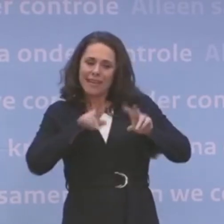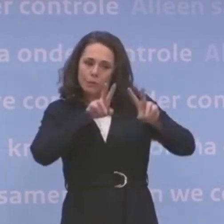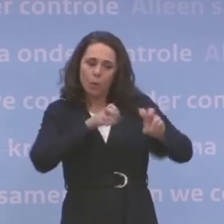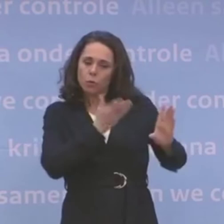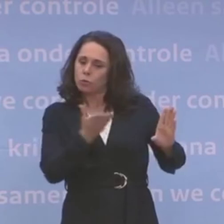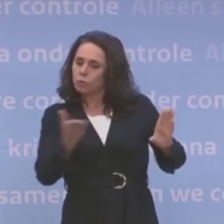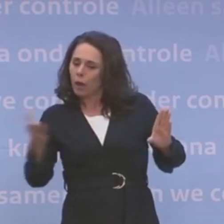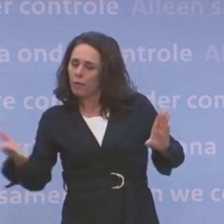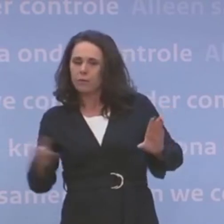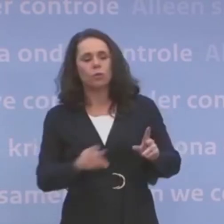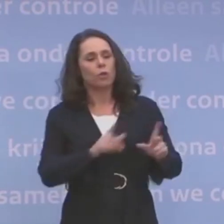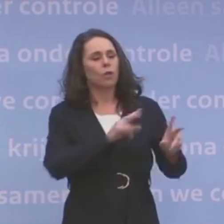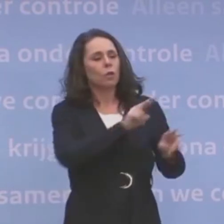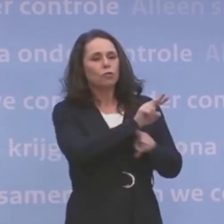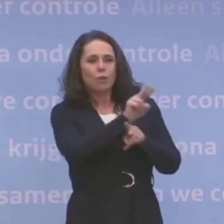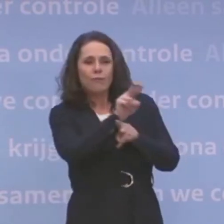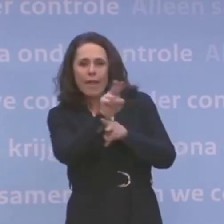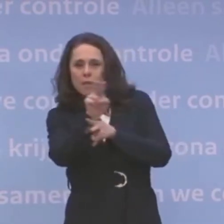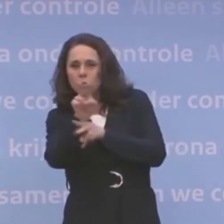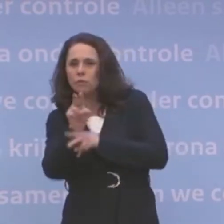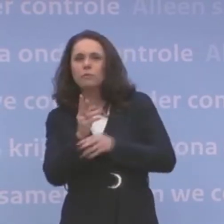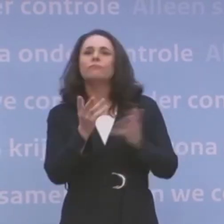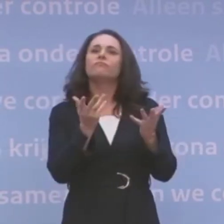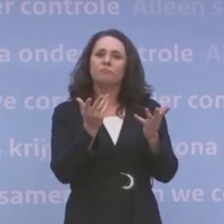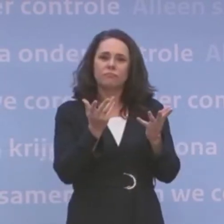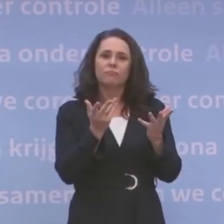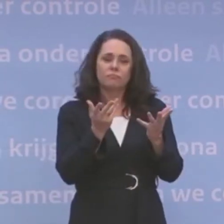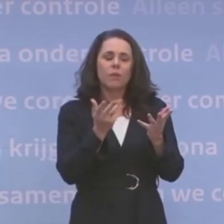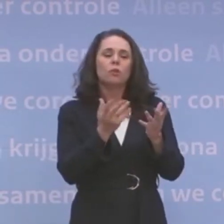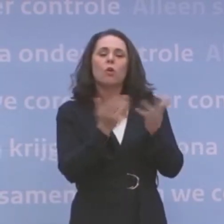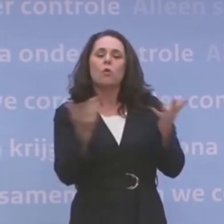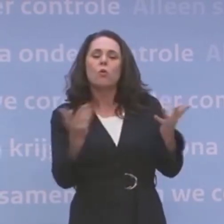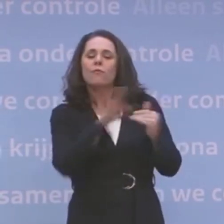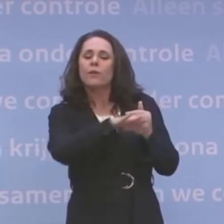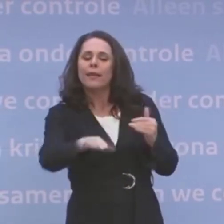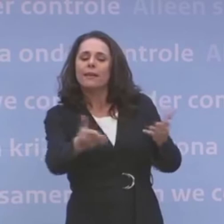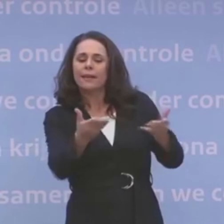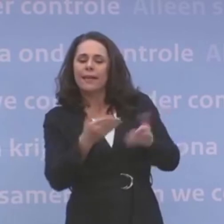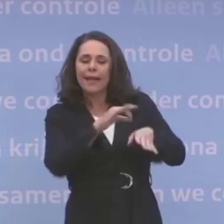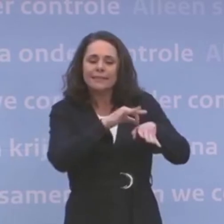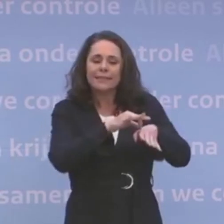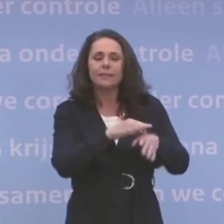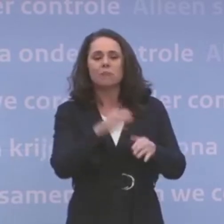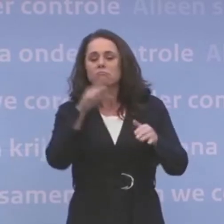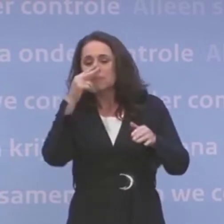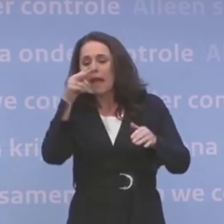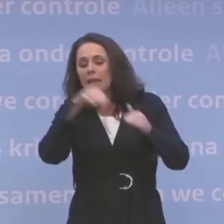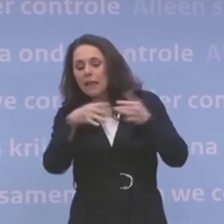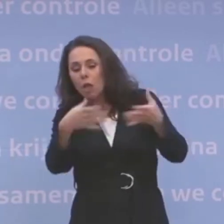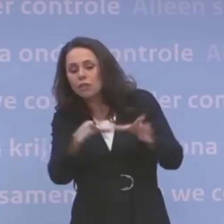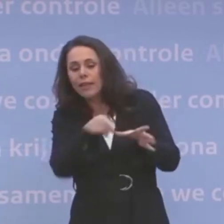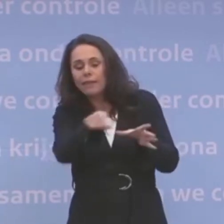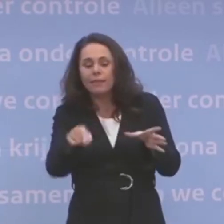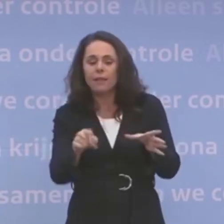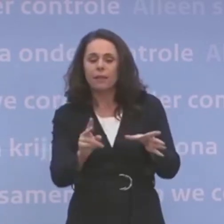hebben, de surveillance, dat radar over Nederland, hoeveel kinderen krijgen de ziekte, door binnen gezinnen te kijken, hoe is de besmetting